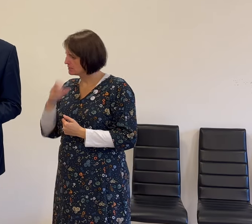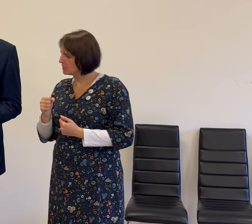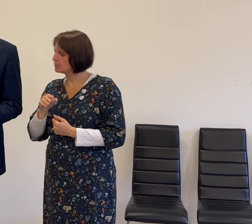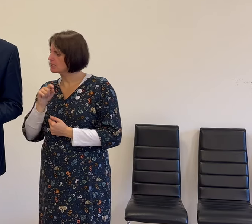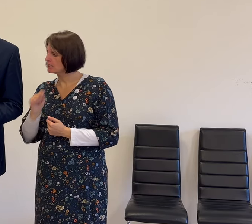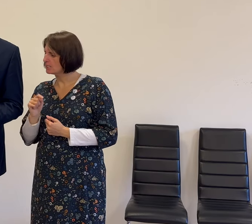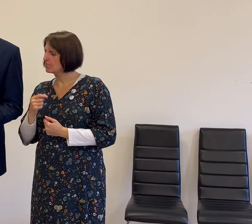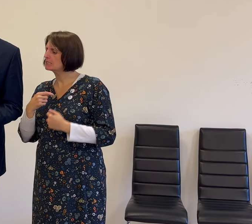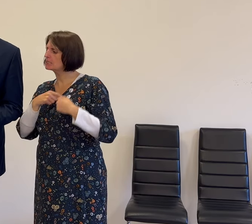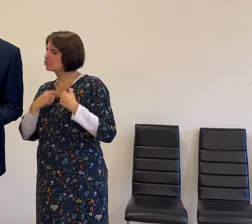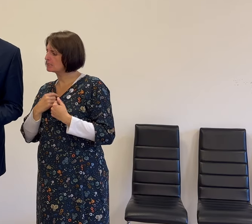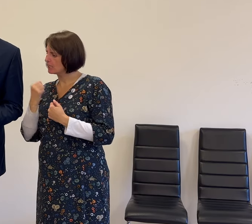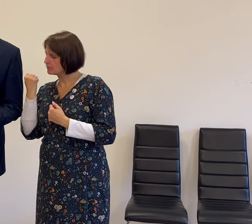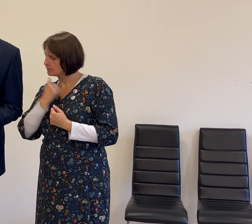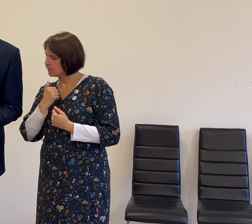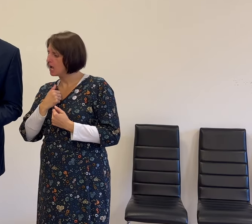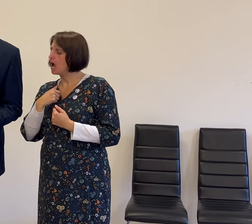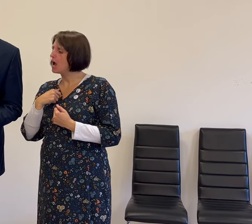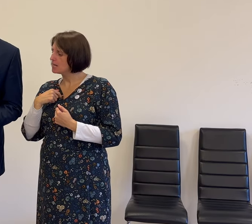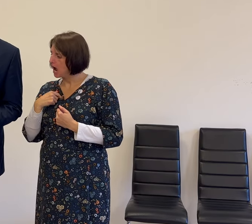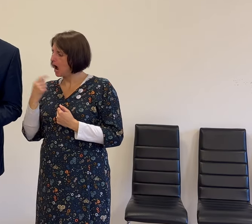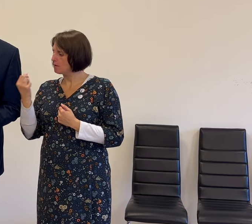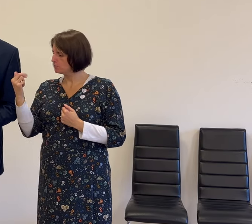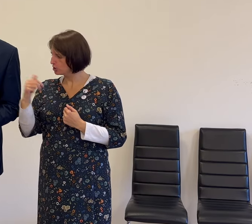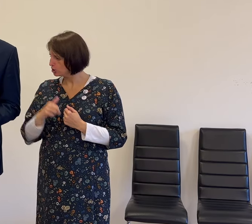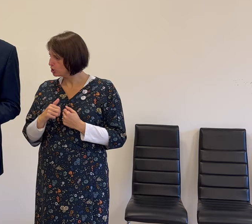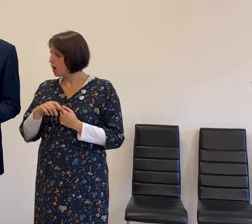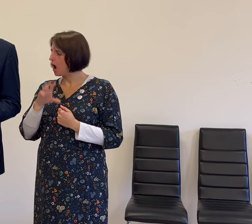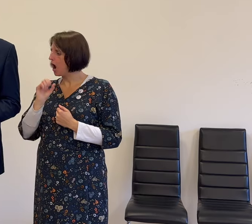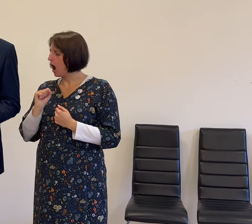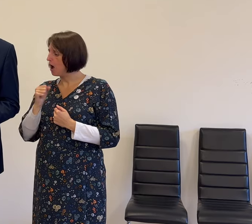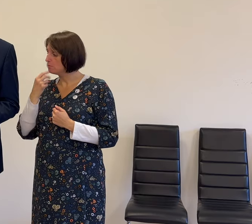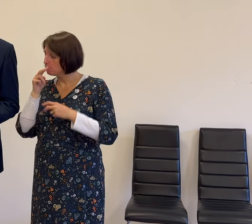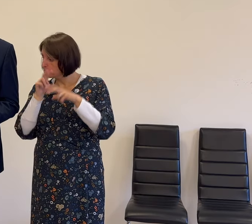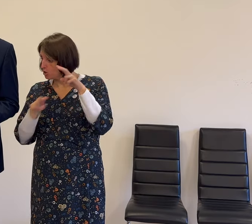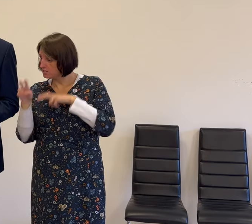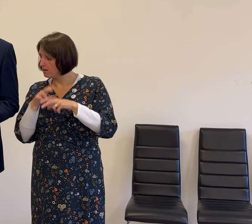srdce. Přišel si sem dolů, aby ses mohl dívat na bitvu.